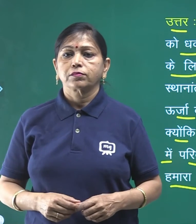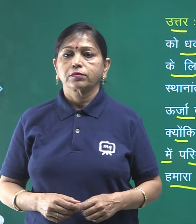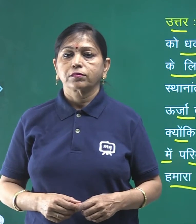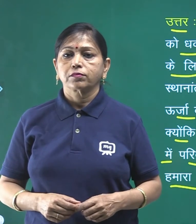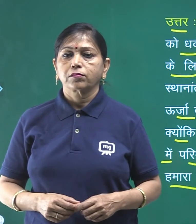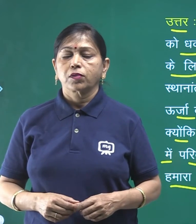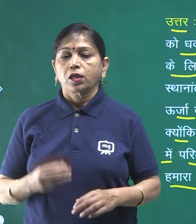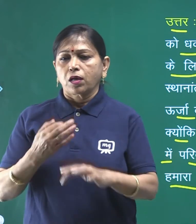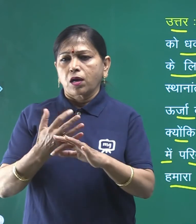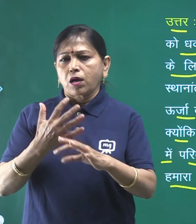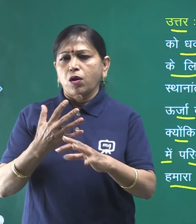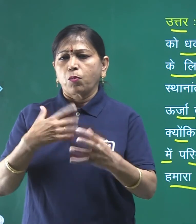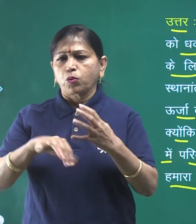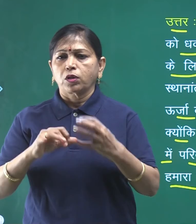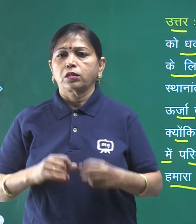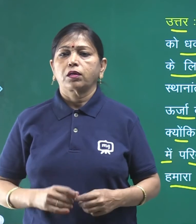गर्म हो जाता है।